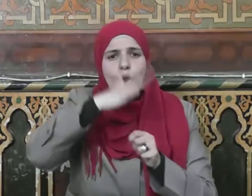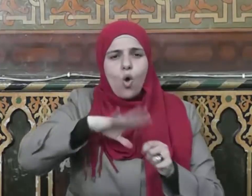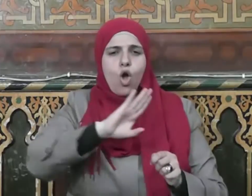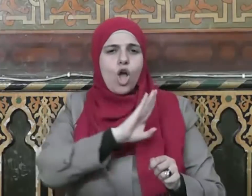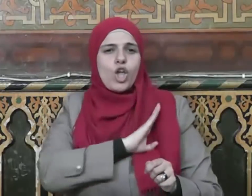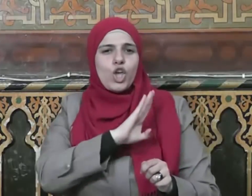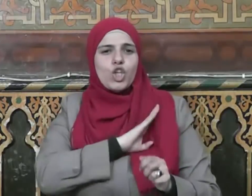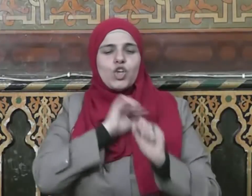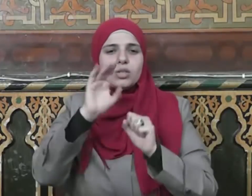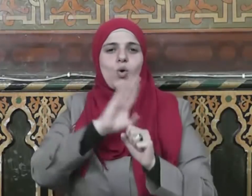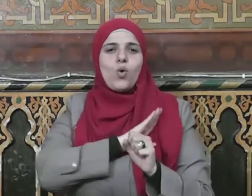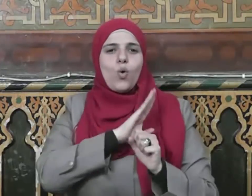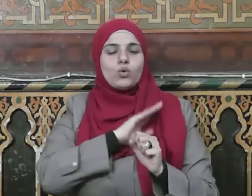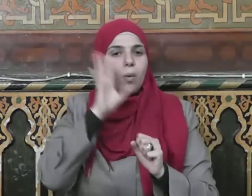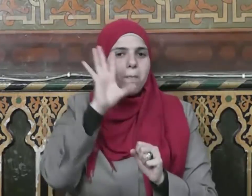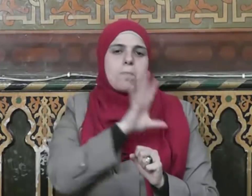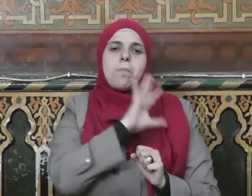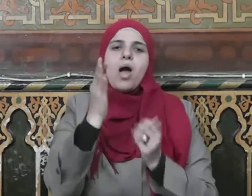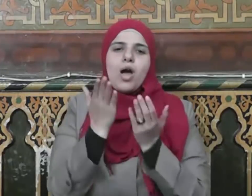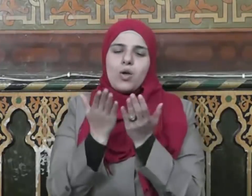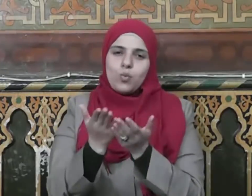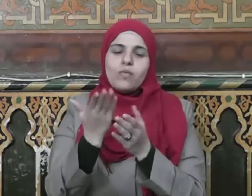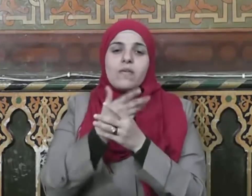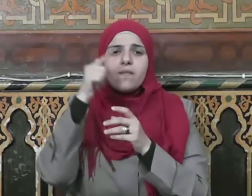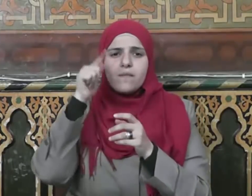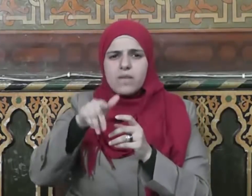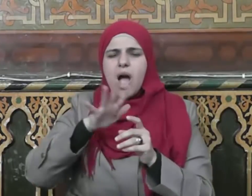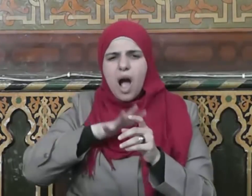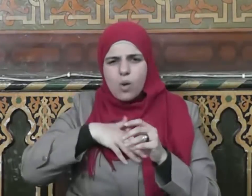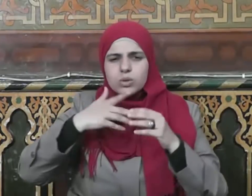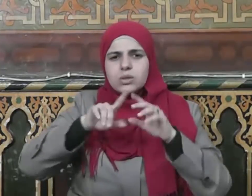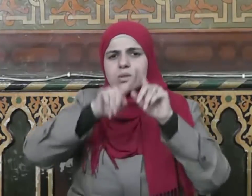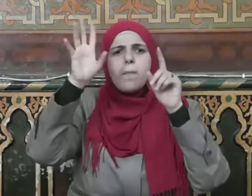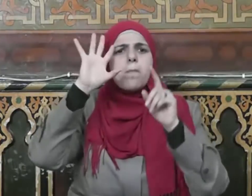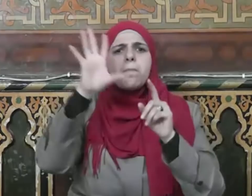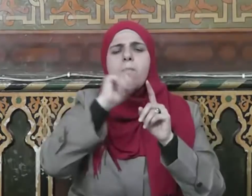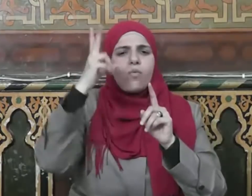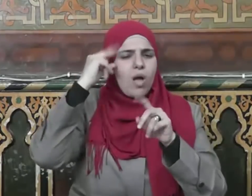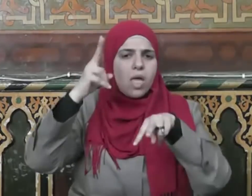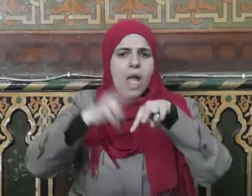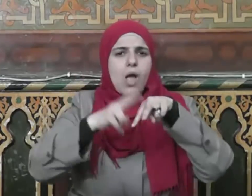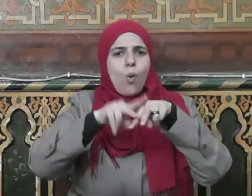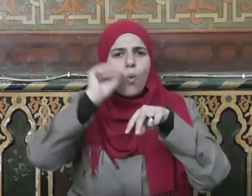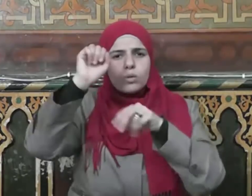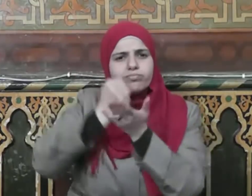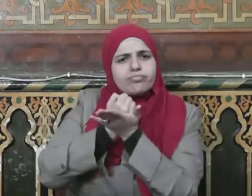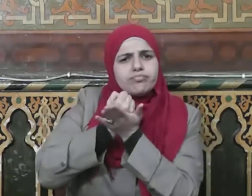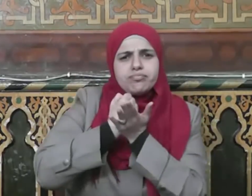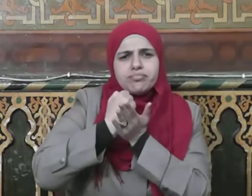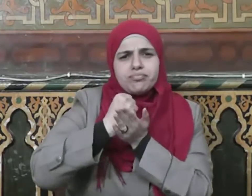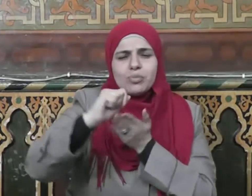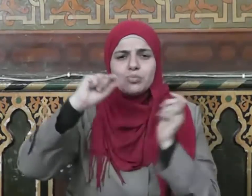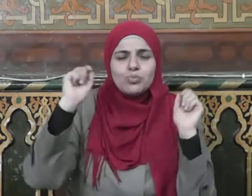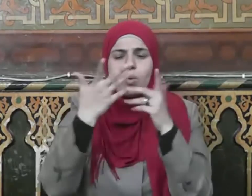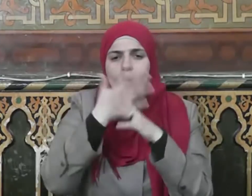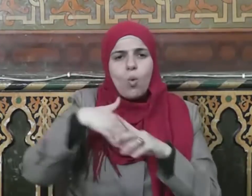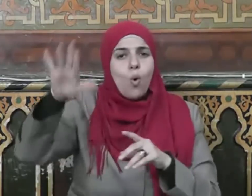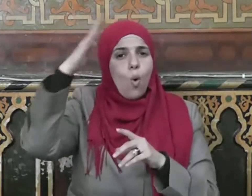المسلحة الباسلة في تحطيم أسطورة جيش العدو الذي كان يزعم أنه لا